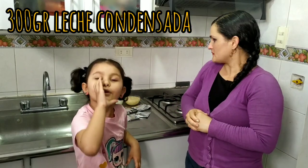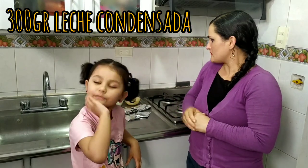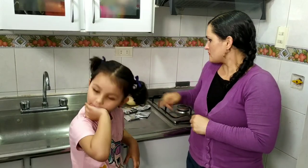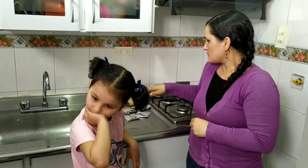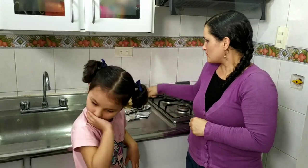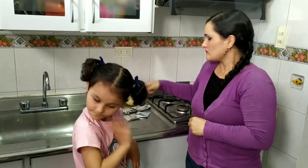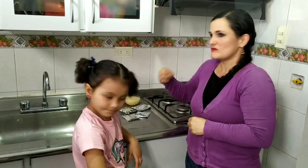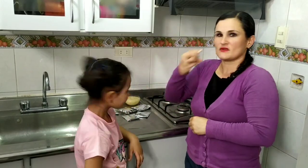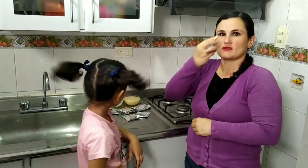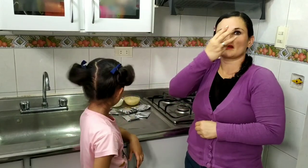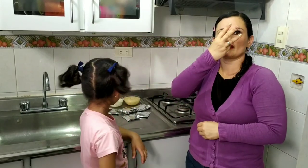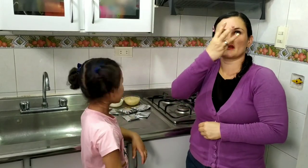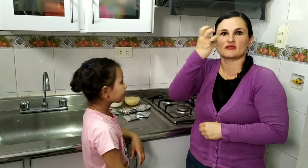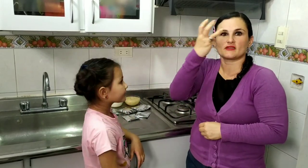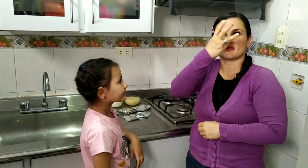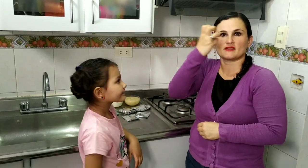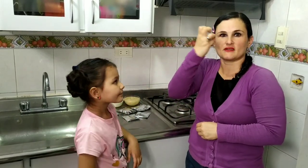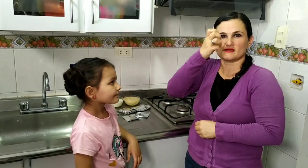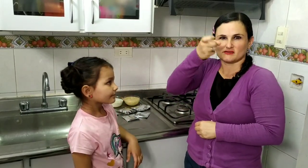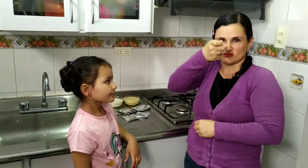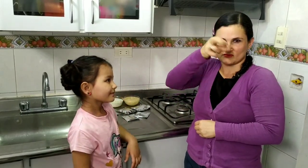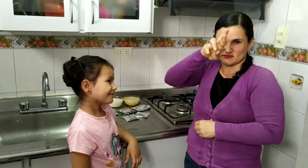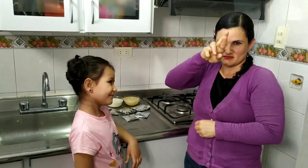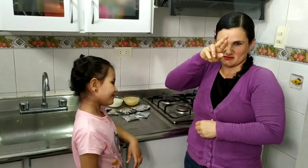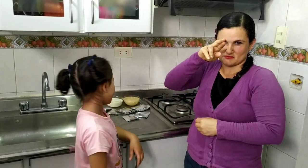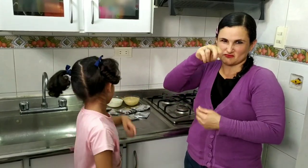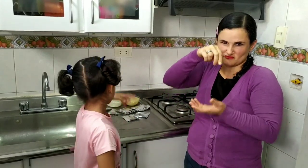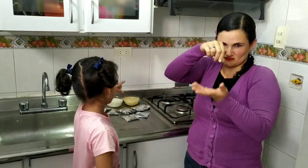Leche condensada. Yo usé 300 gramos.